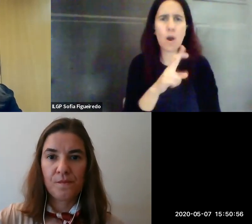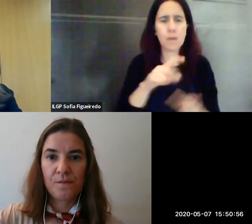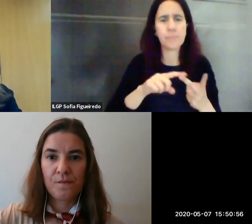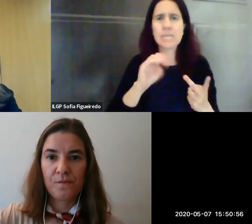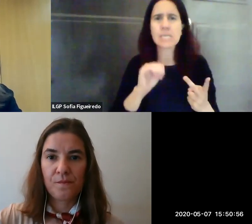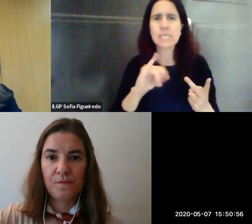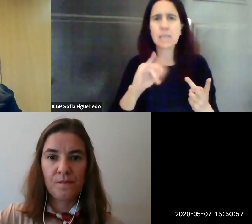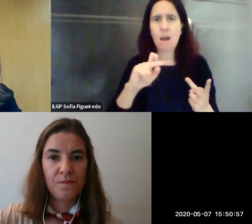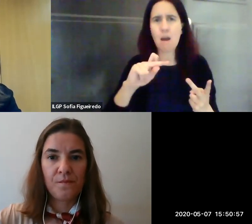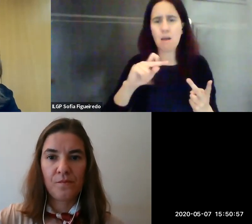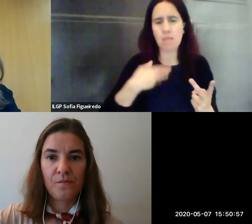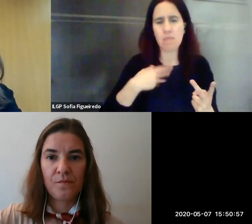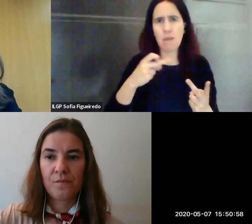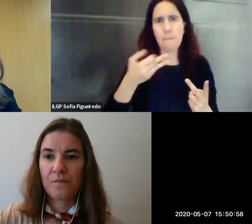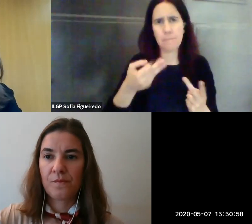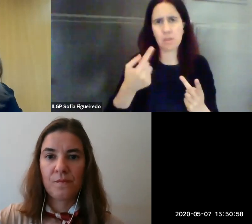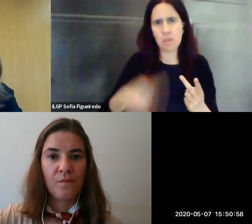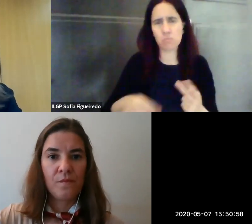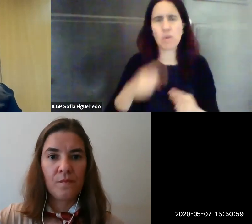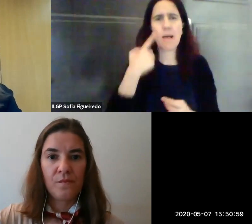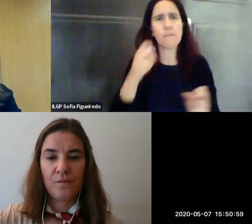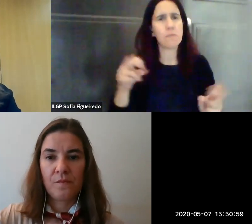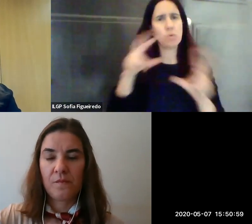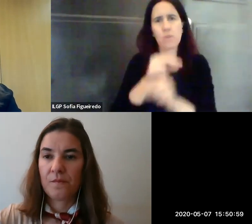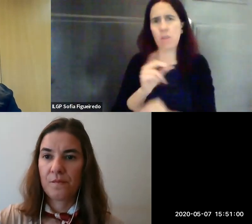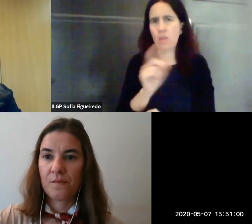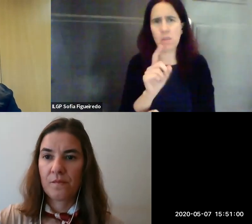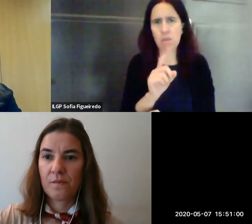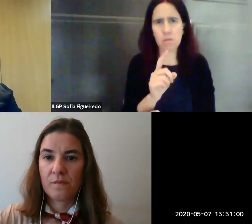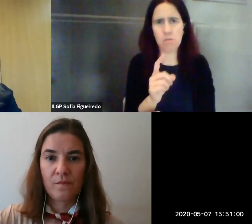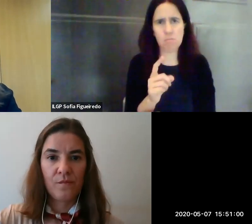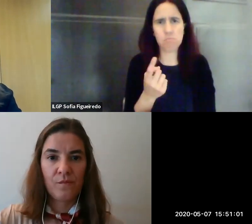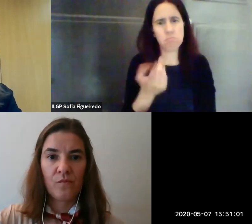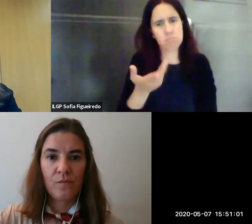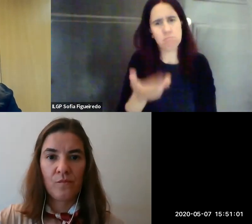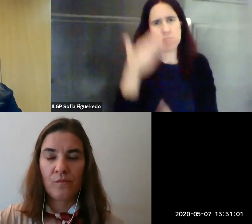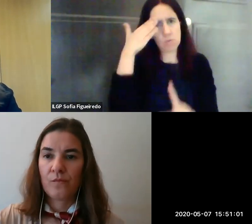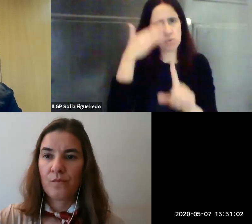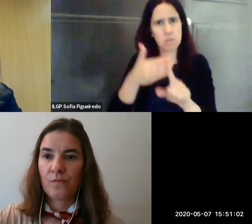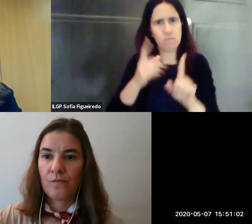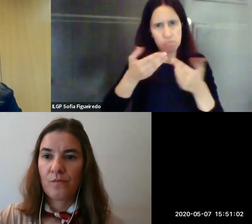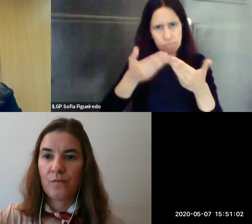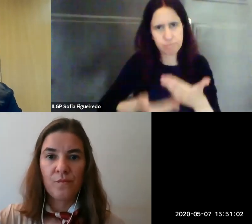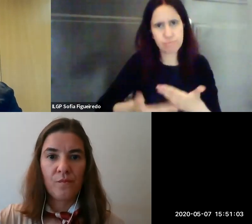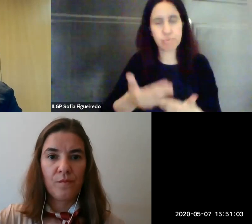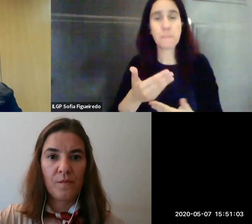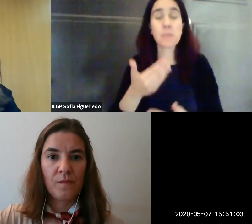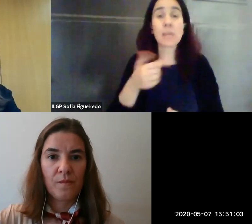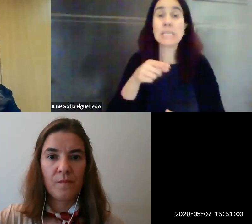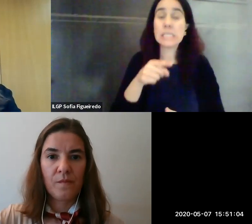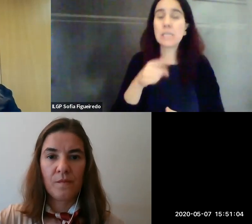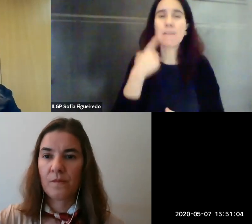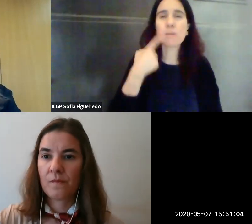parece-me que não será uma novidade a introdução dos objetivos. Aqui a questão, suponho que a